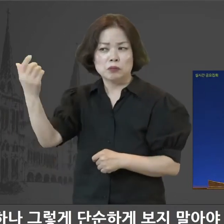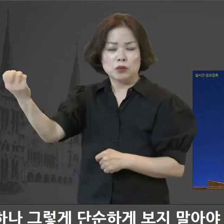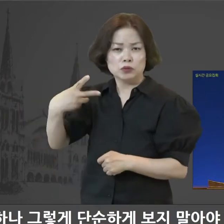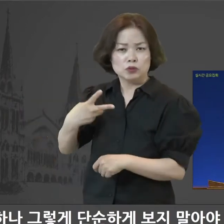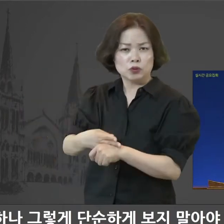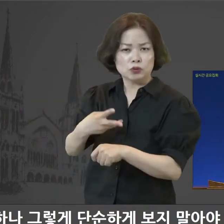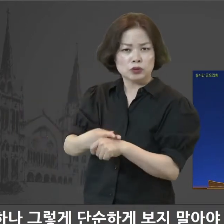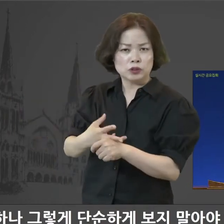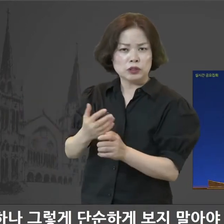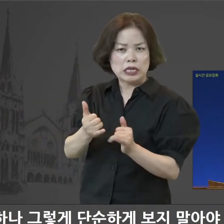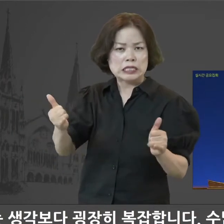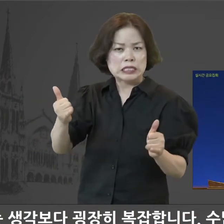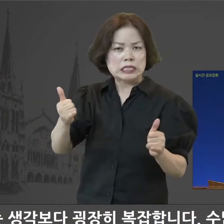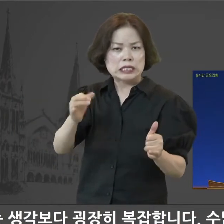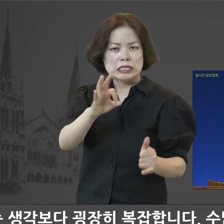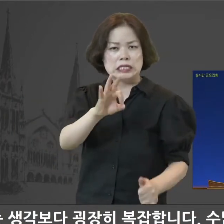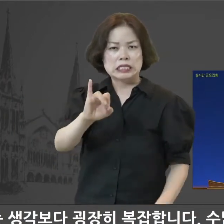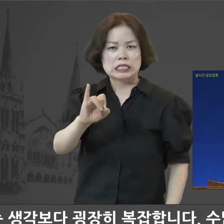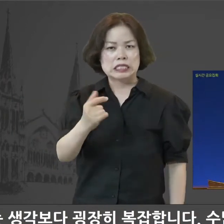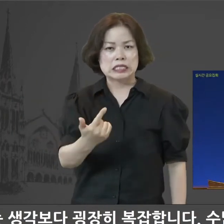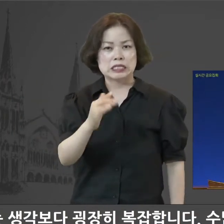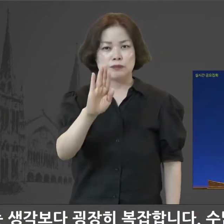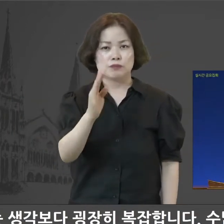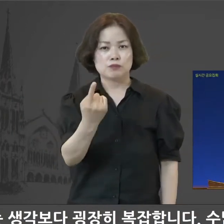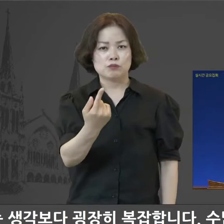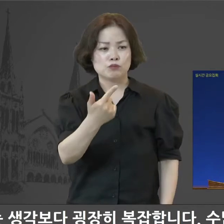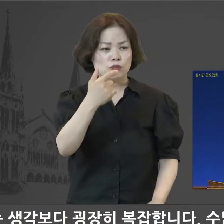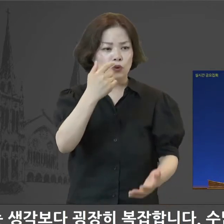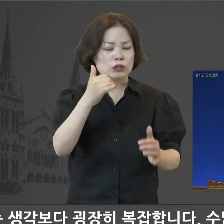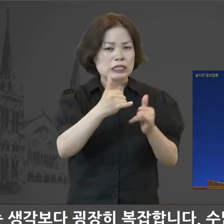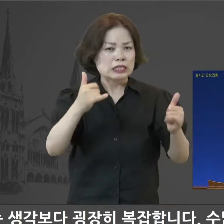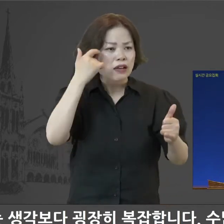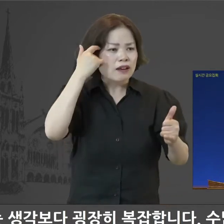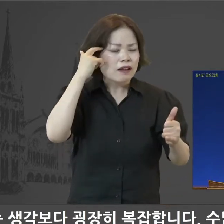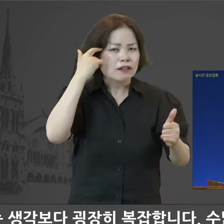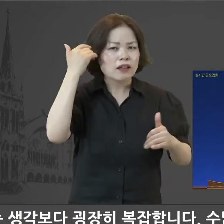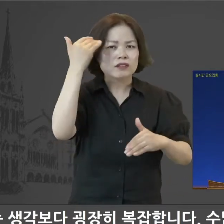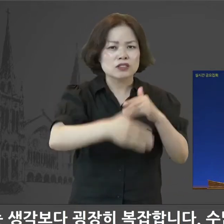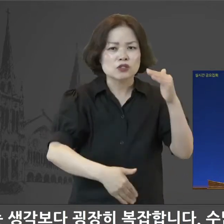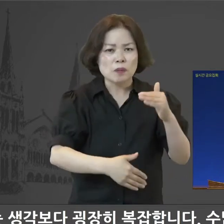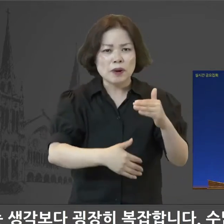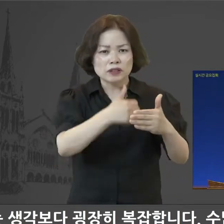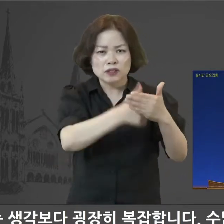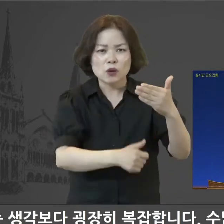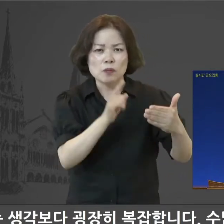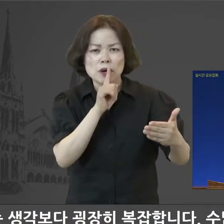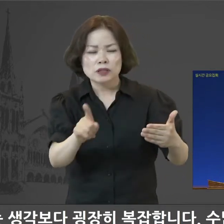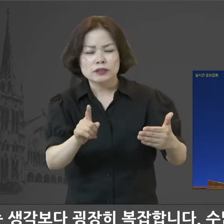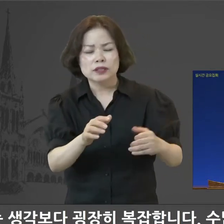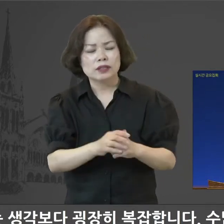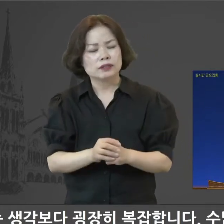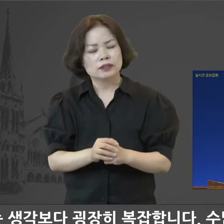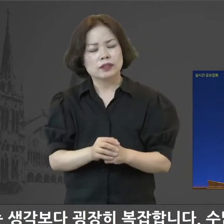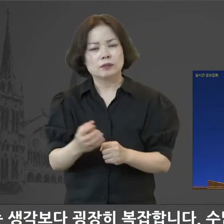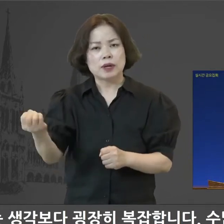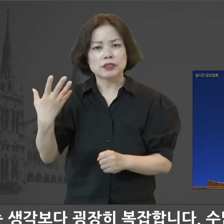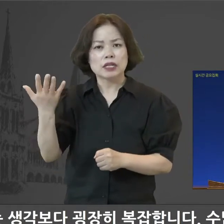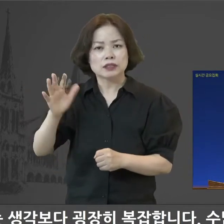이정훈 교수 인본주의에 빠졌어. 하나님의 관점으로 봐야지. 근데 여러분 생각해 보세요. 성경에 나오는